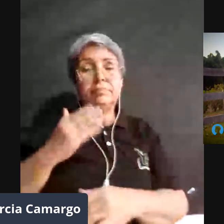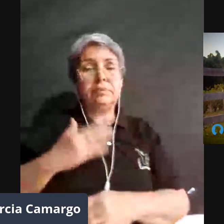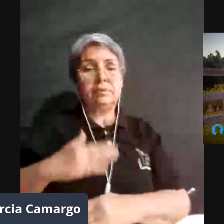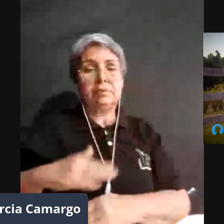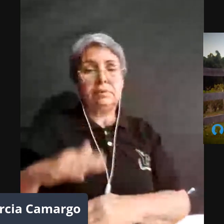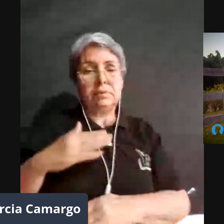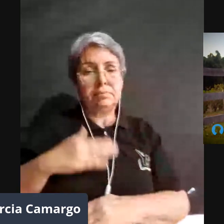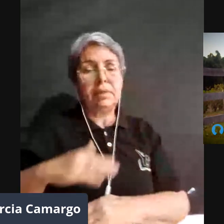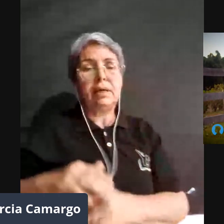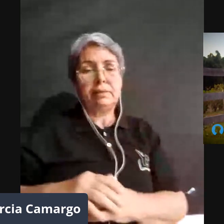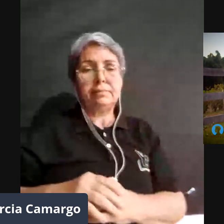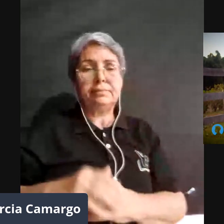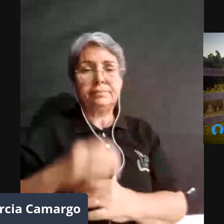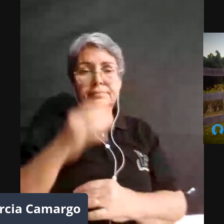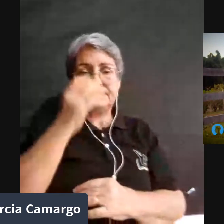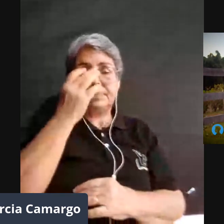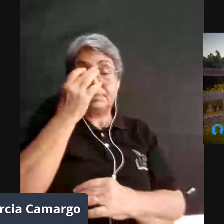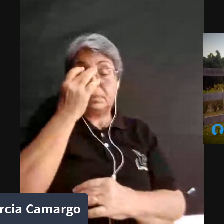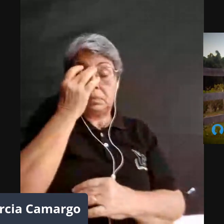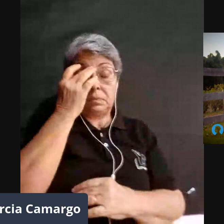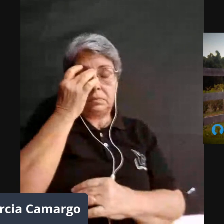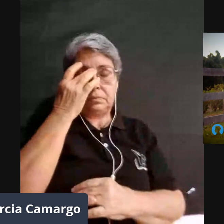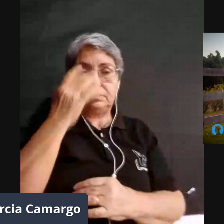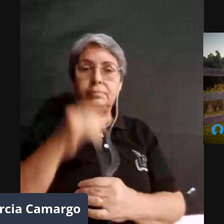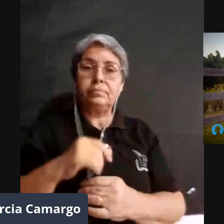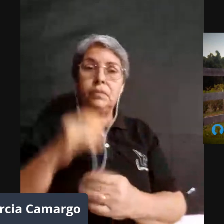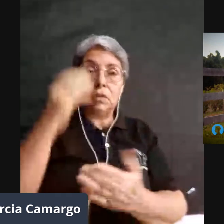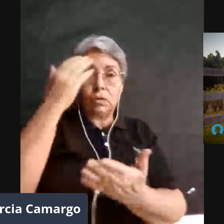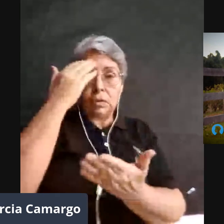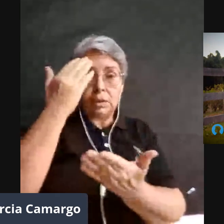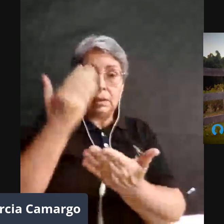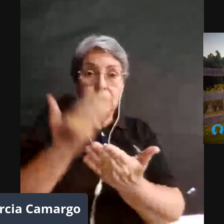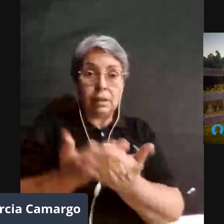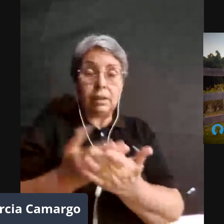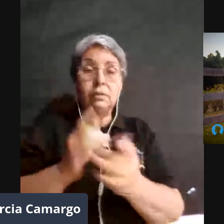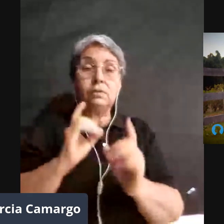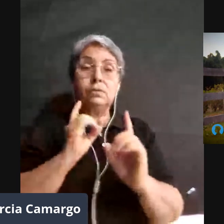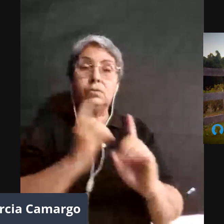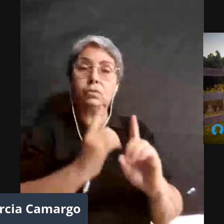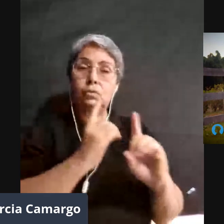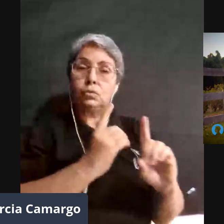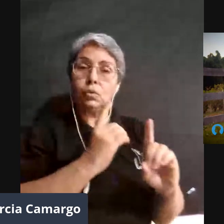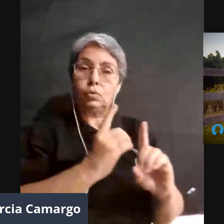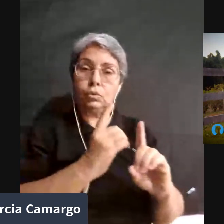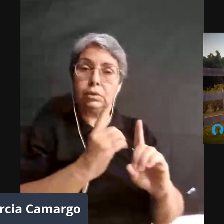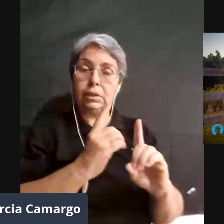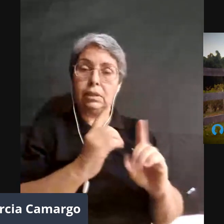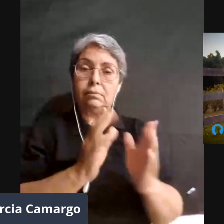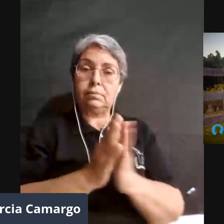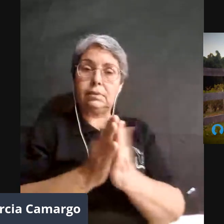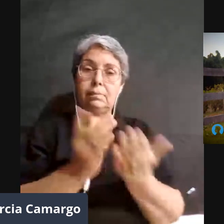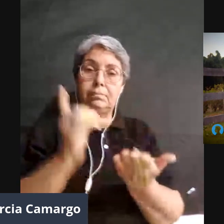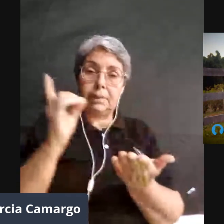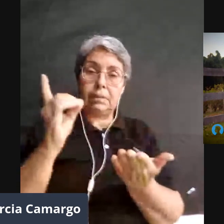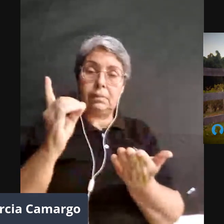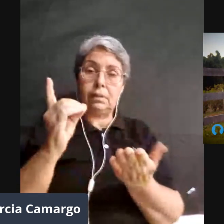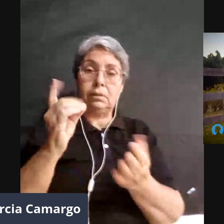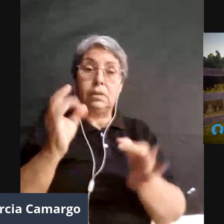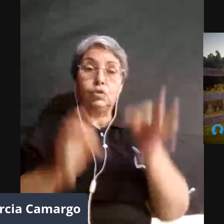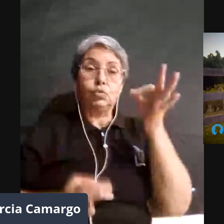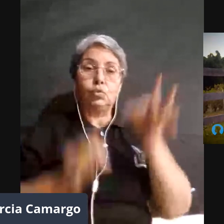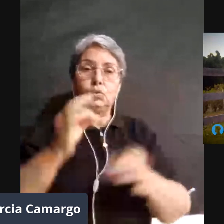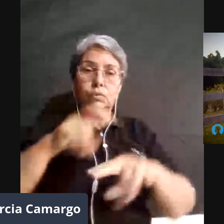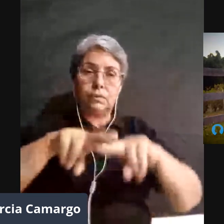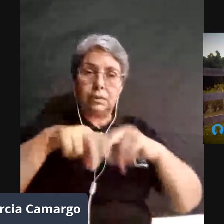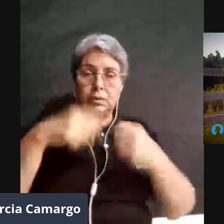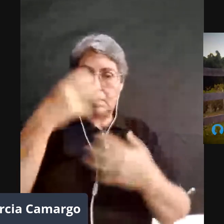crença adventista bíblica não combina com as teorias populares de justificação pela fé. Porque se a alma humana é